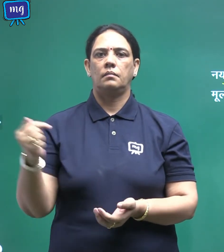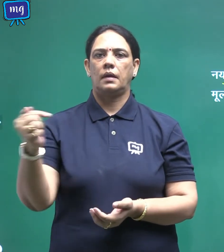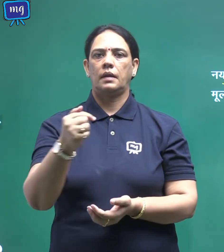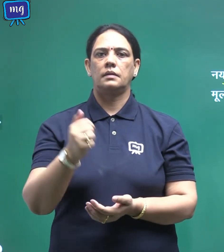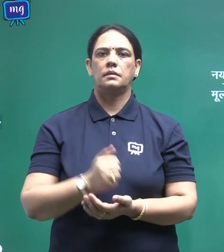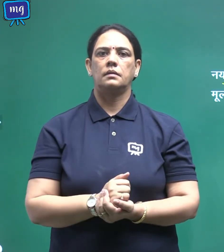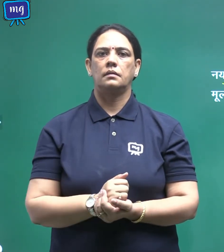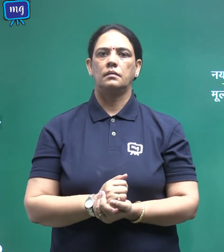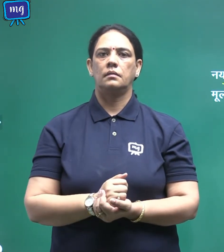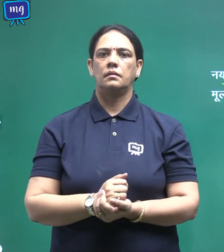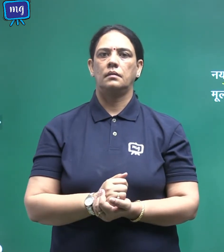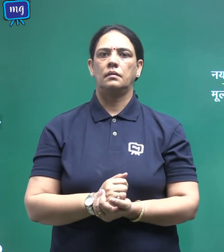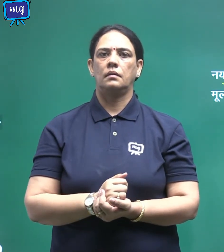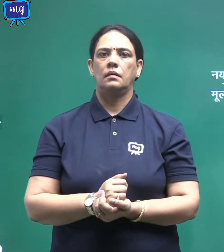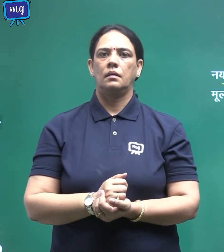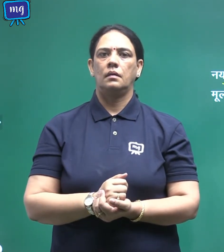माइनस मूल्य में कमी